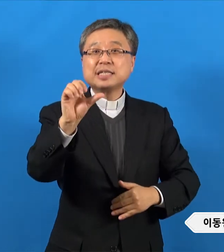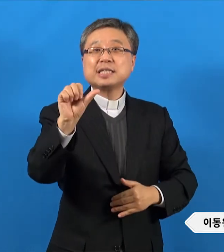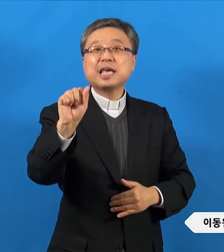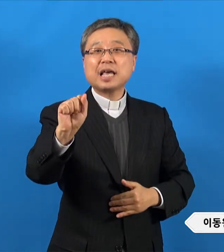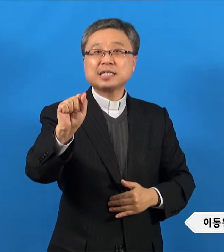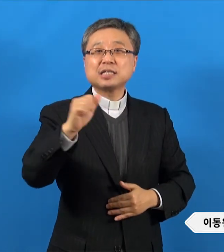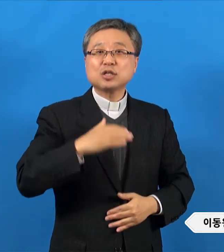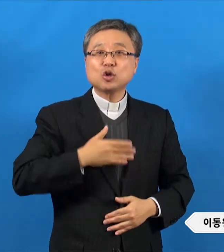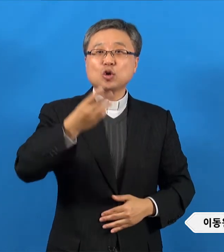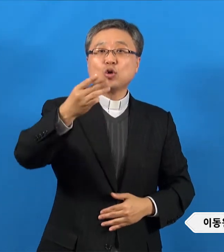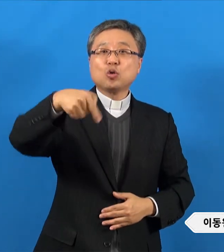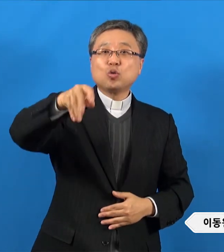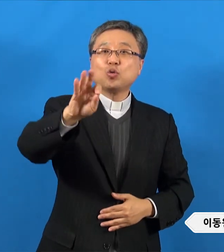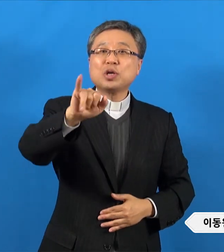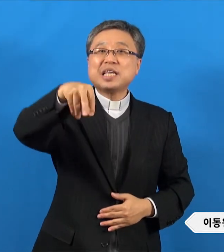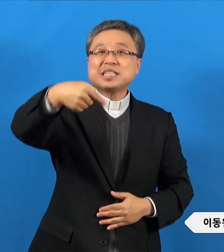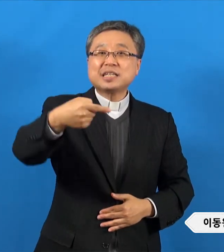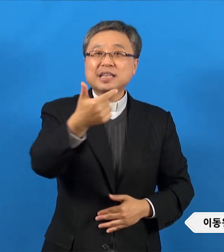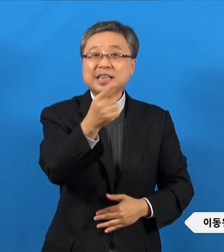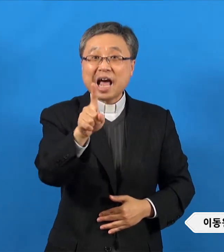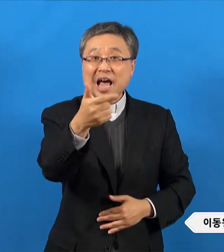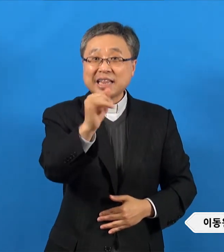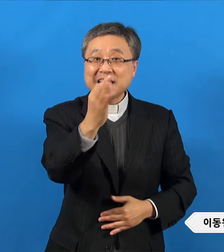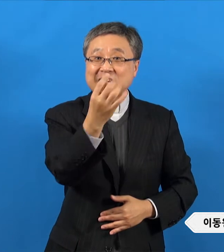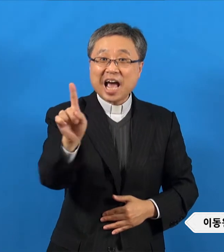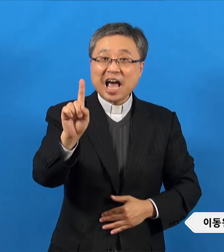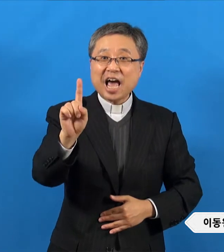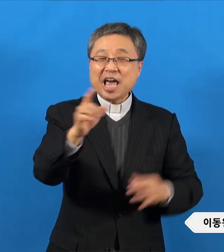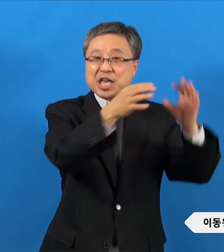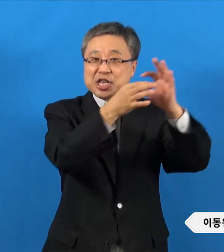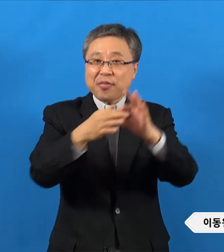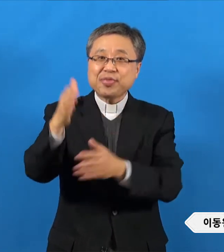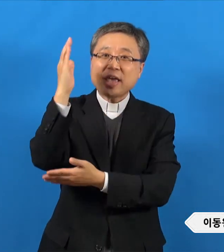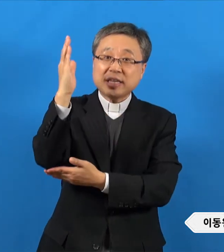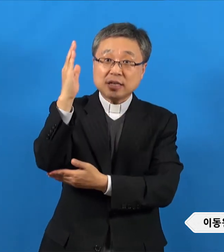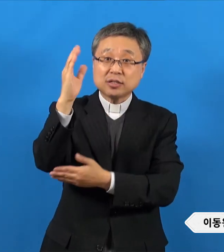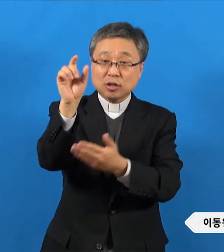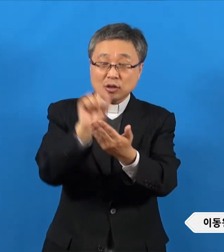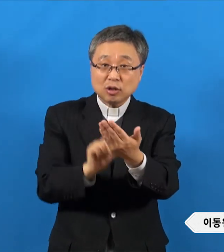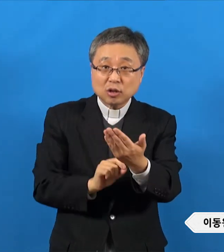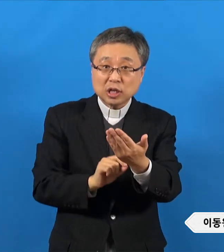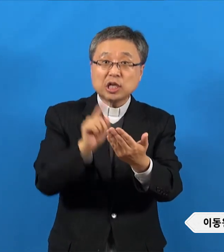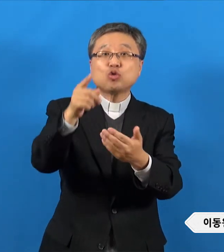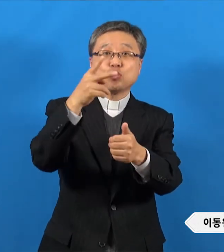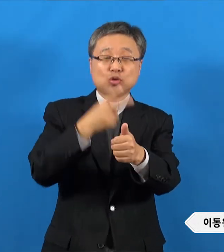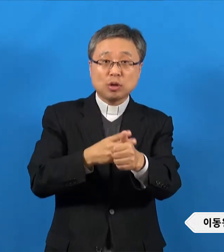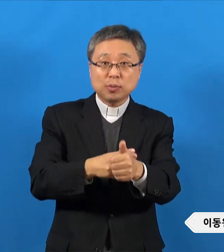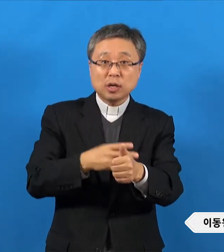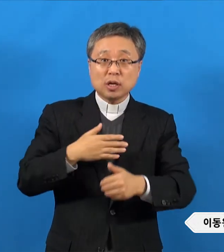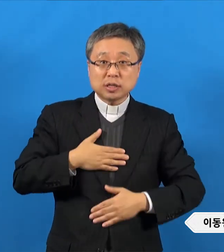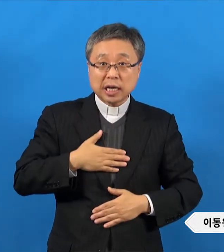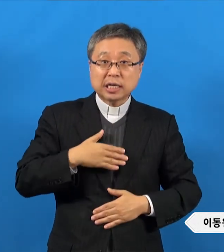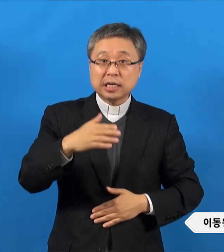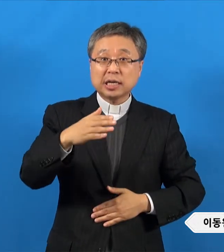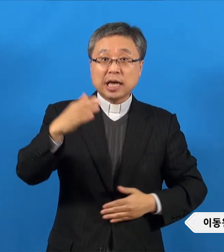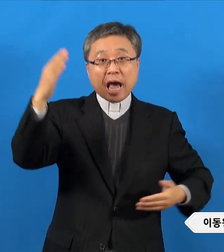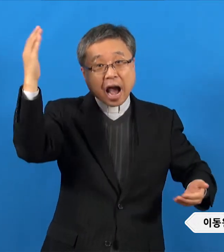있죠. 나르니아 연대기를 썼던 분입니다. C.S. 루이스 교수가 어느 날 자기 조교를 데리고 옥스포드의